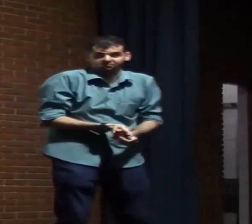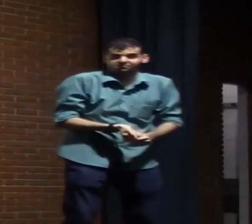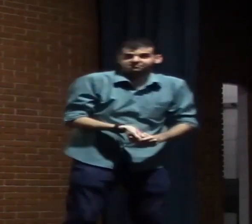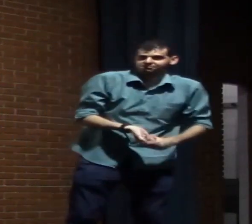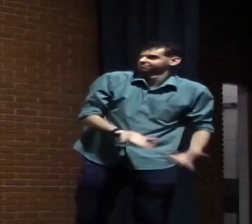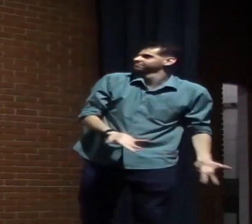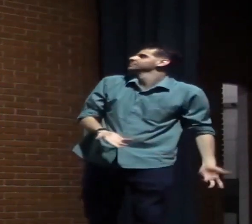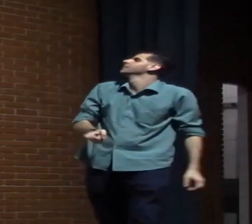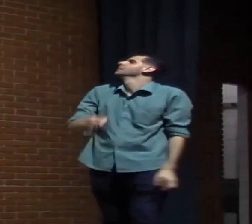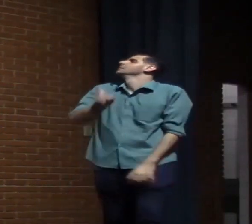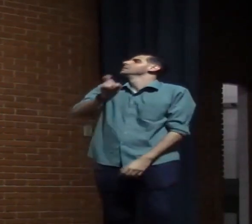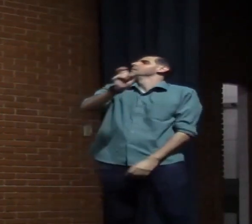esses espaços, né?